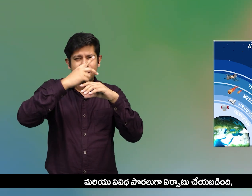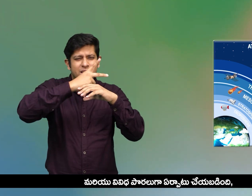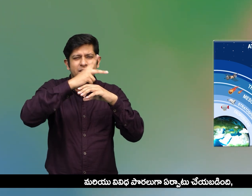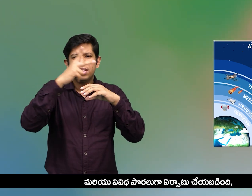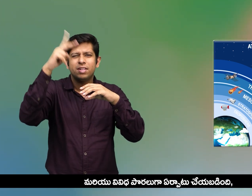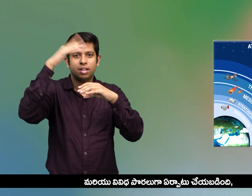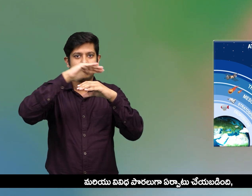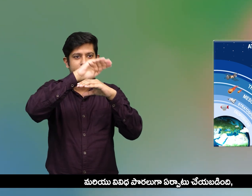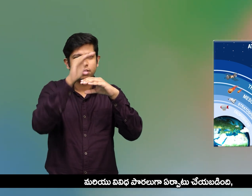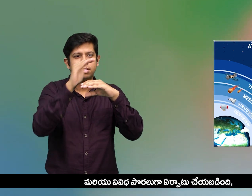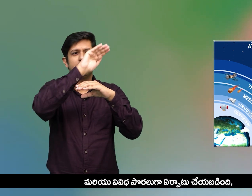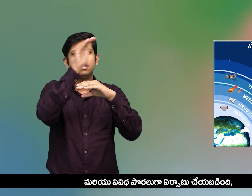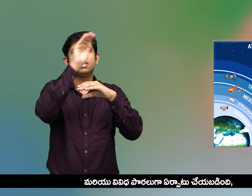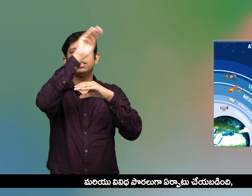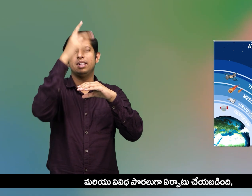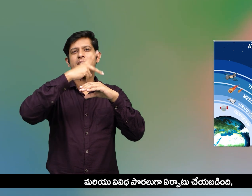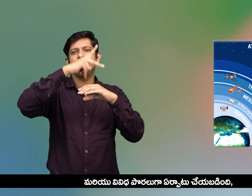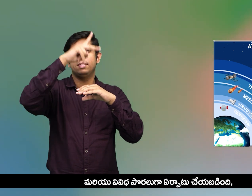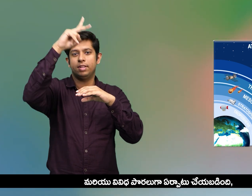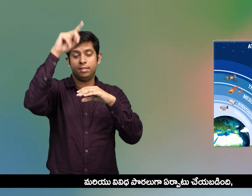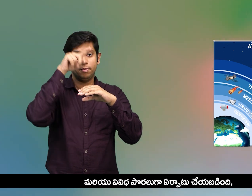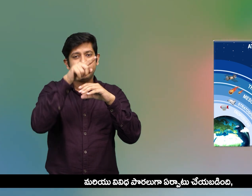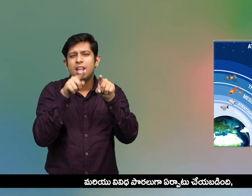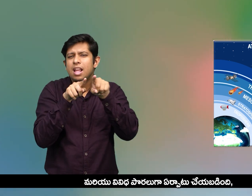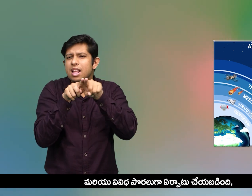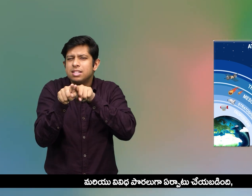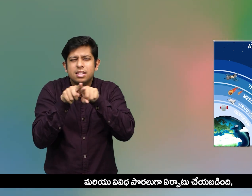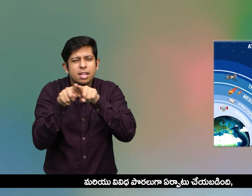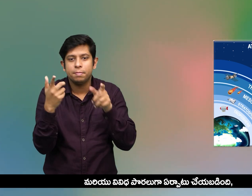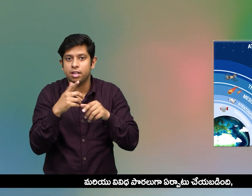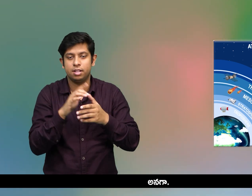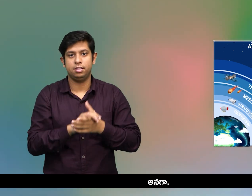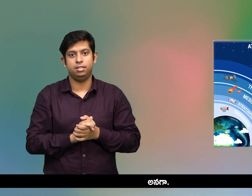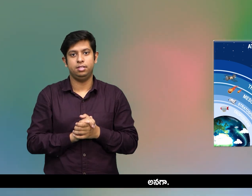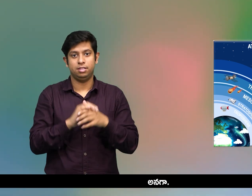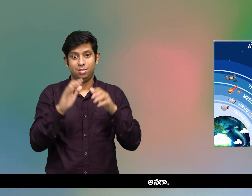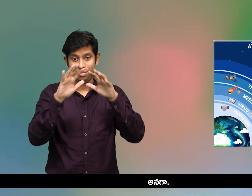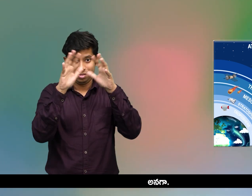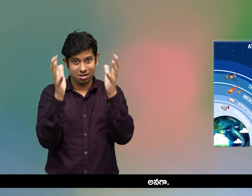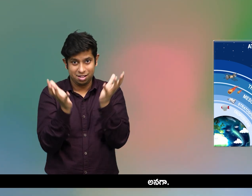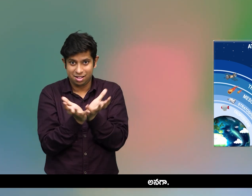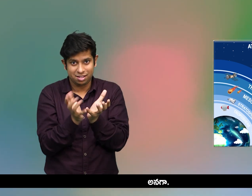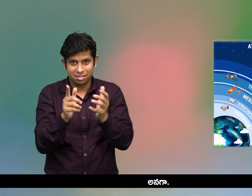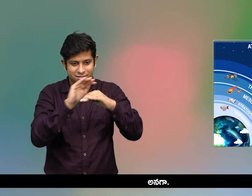మరియు వివిధ పొరలుగా ఏర్పాటు చేయబడింది. అనగా